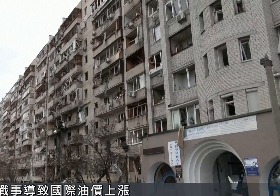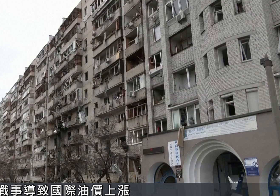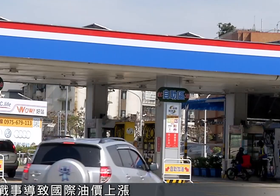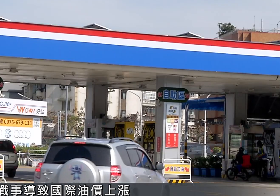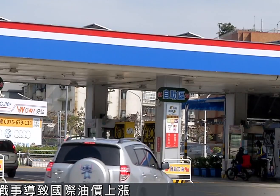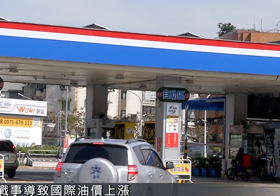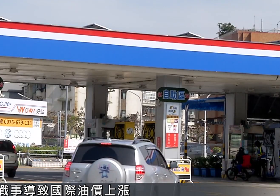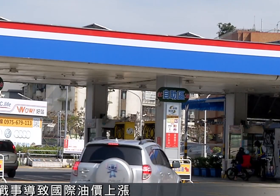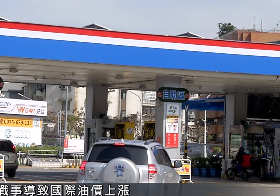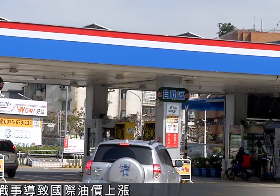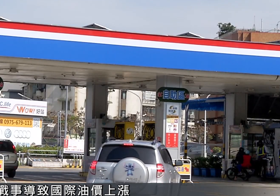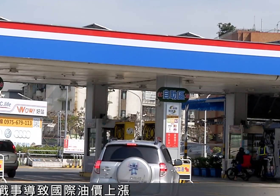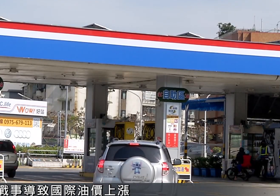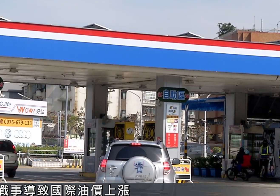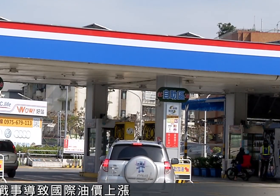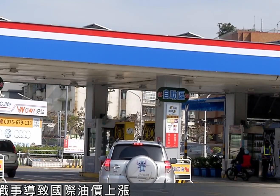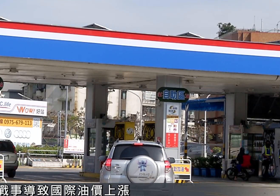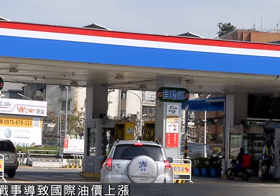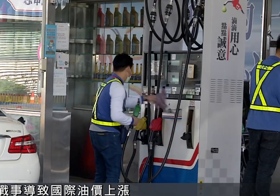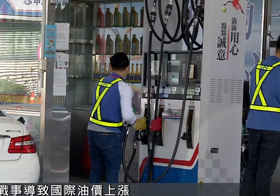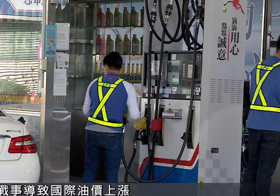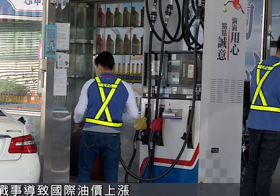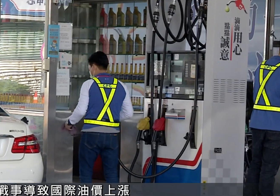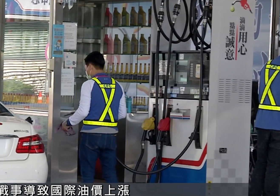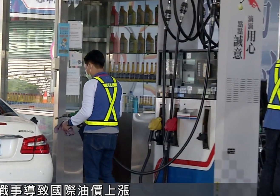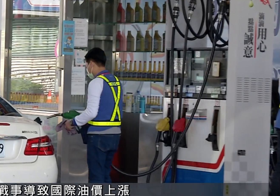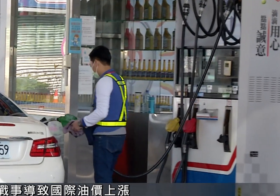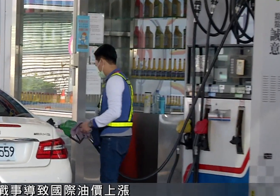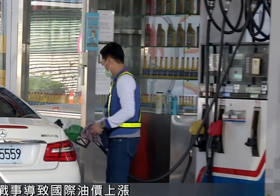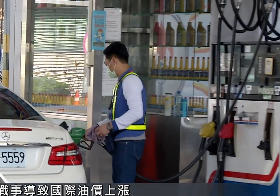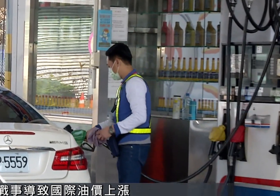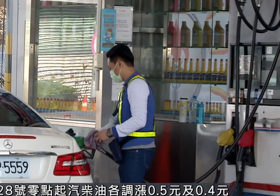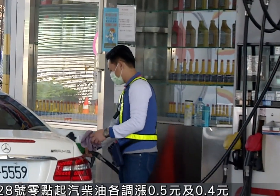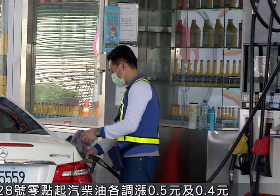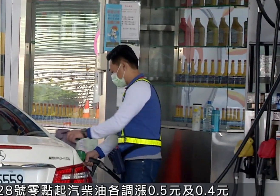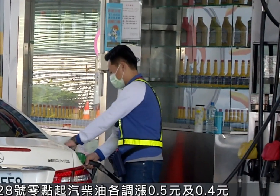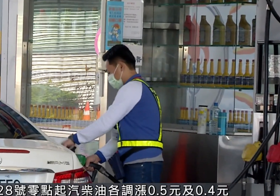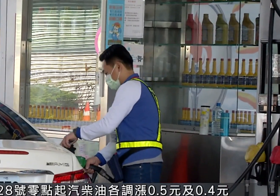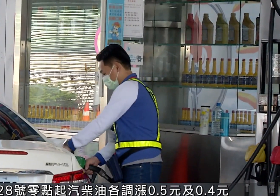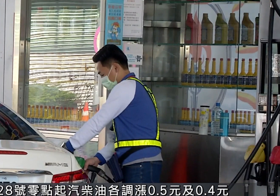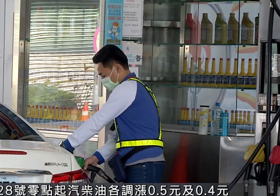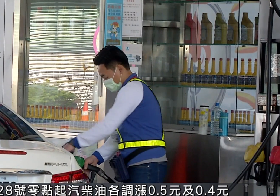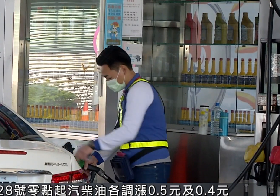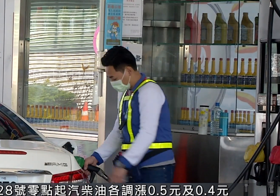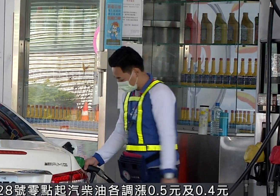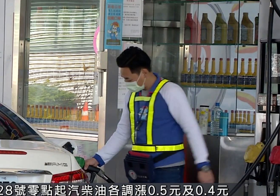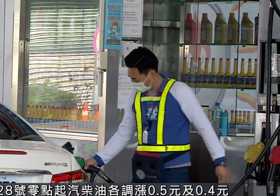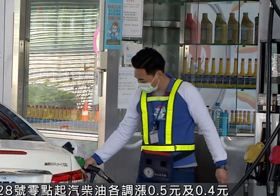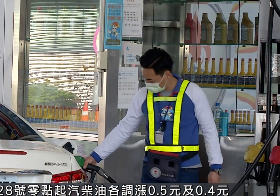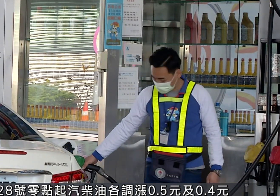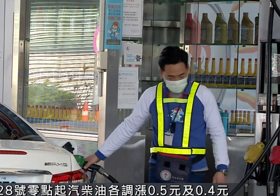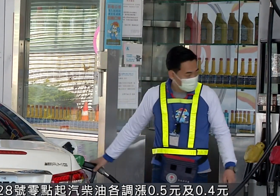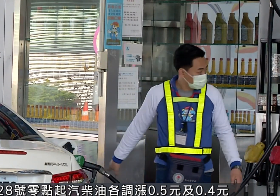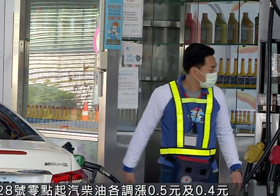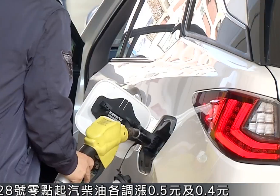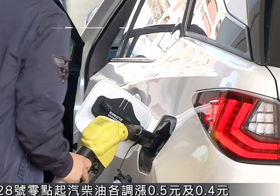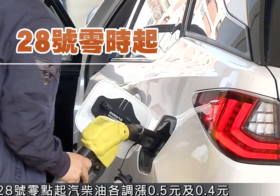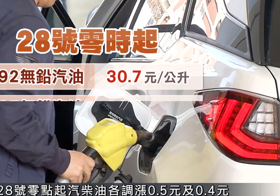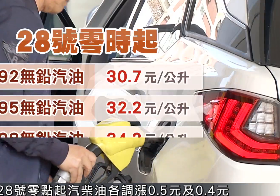国际油价上涨，为了平稳机制，中油吸收涨幅。28号零点起，汽柴油各调涨0.5及0.4元，参